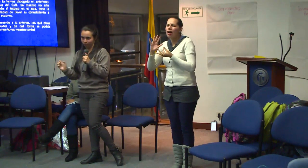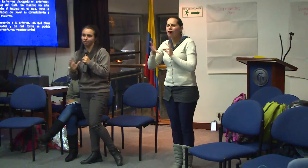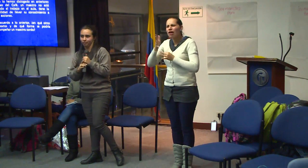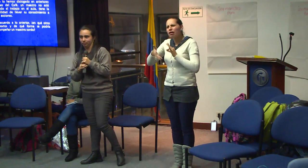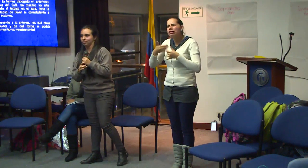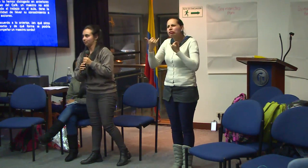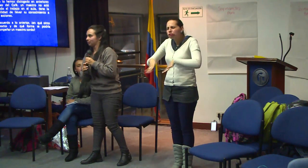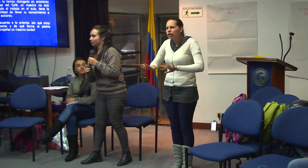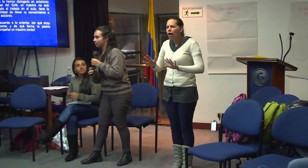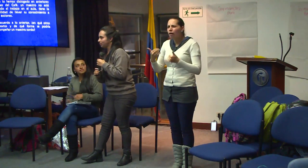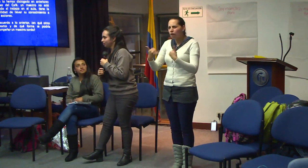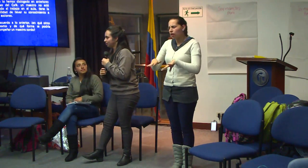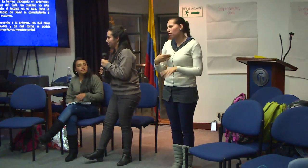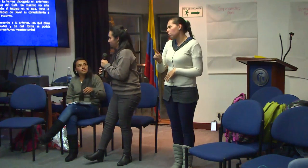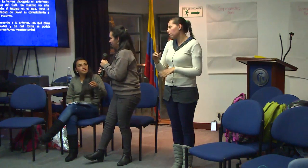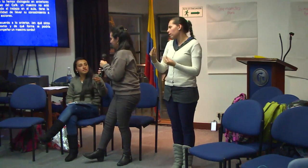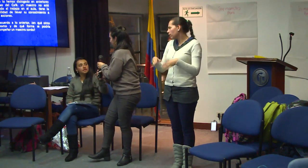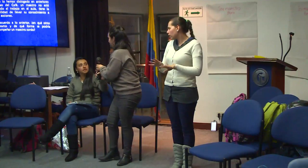proponiendo.